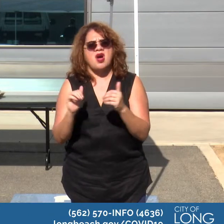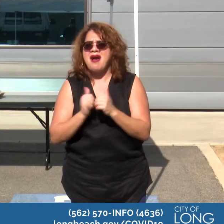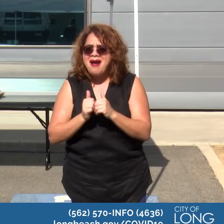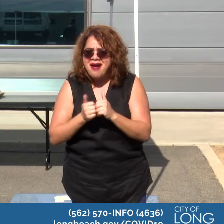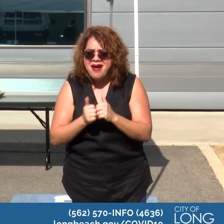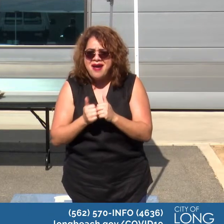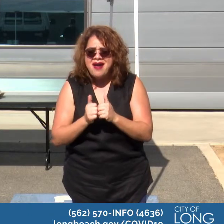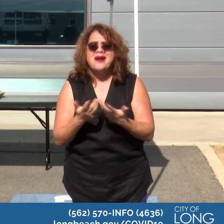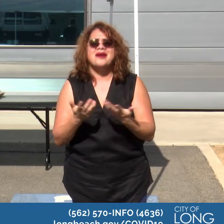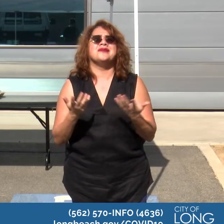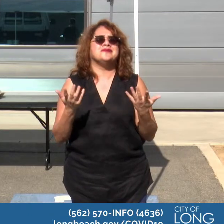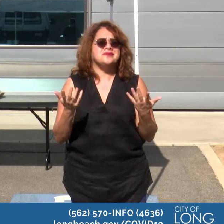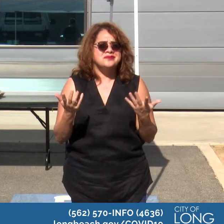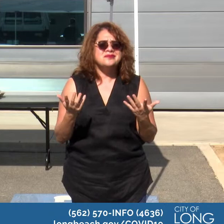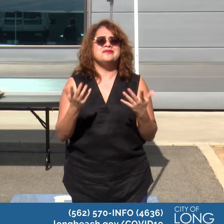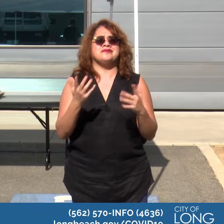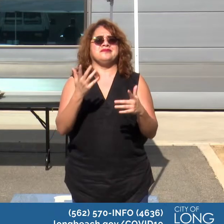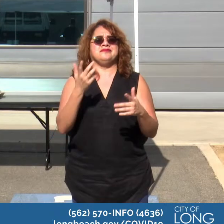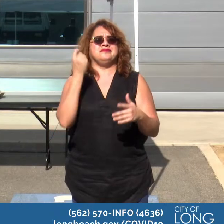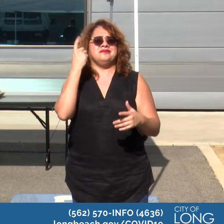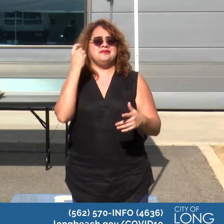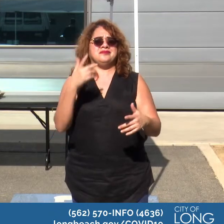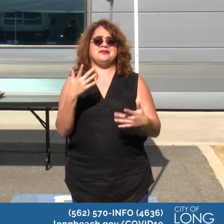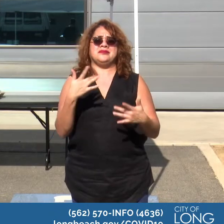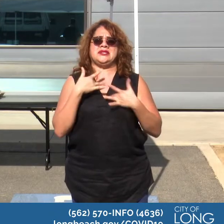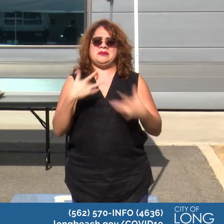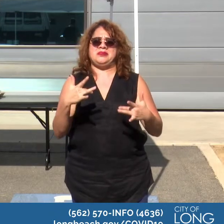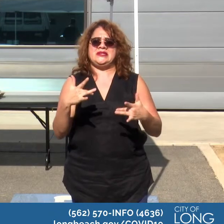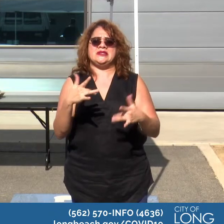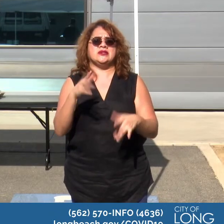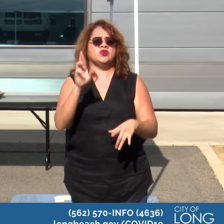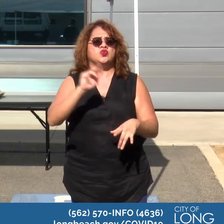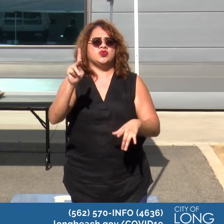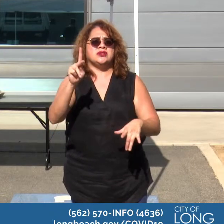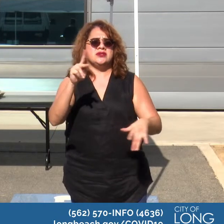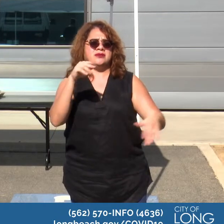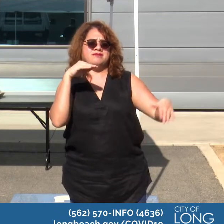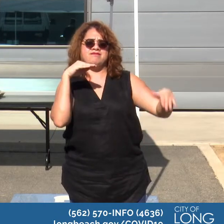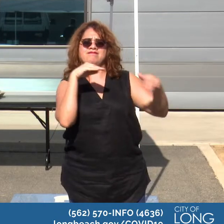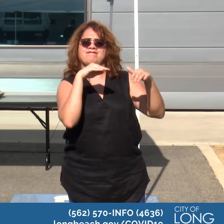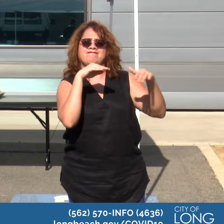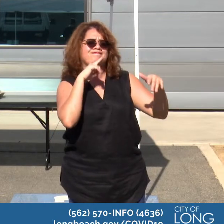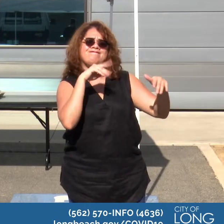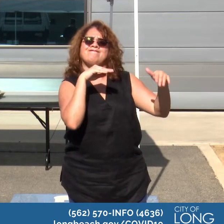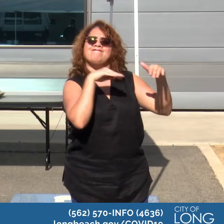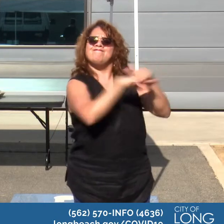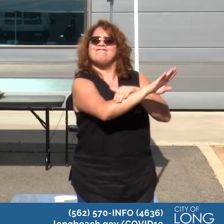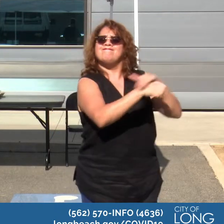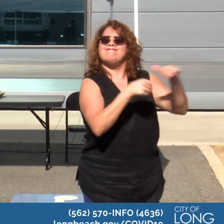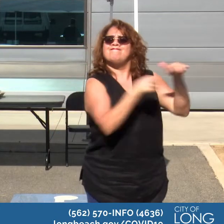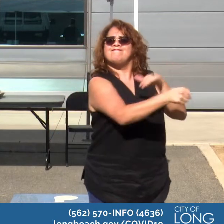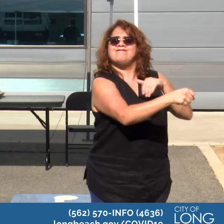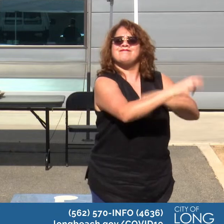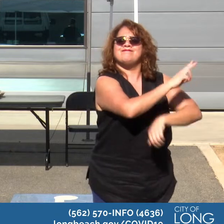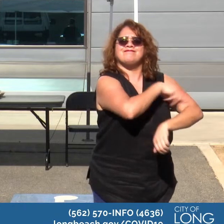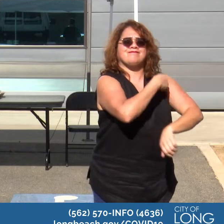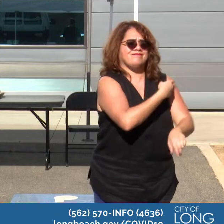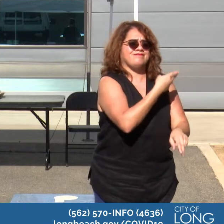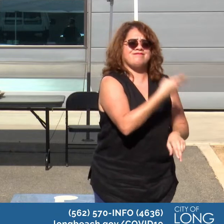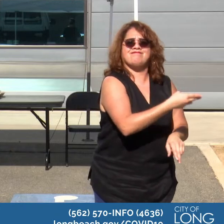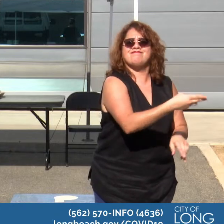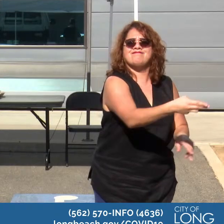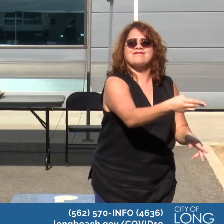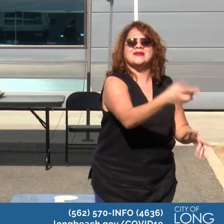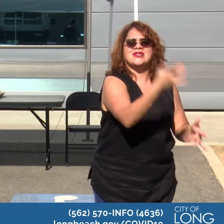y latinas tienen un mayor riesgo de ser hospitalizados debido a COVID o morir a causa de la enfermedad.